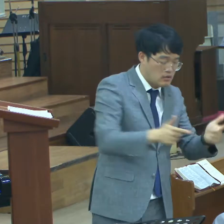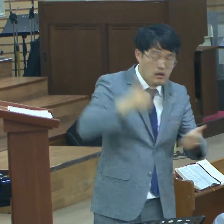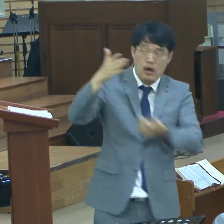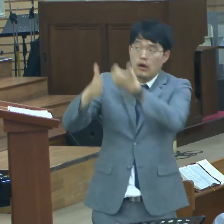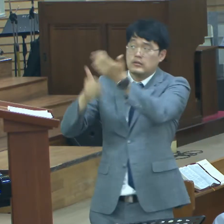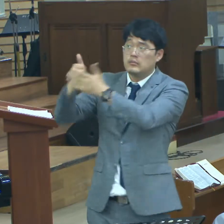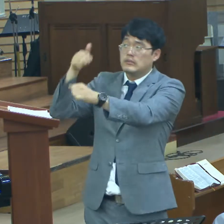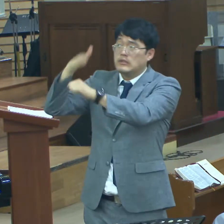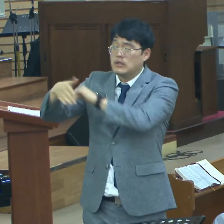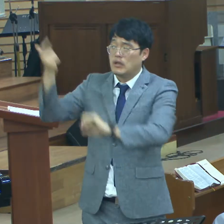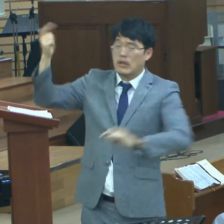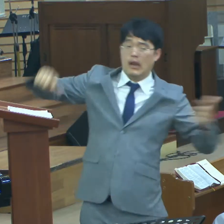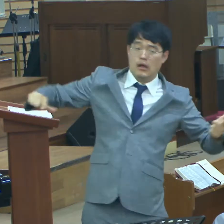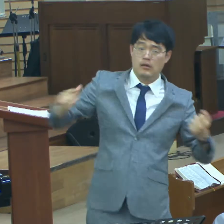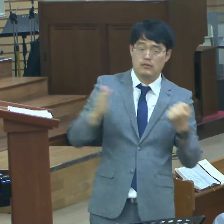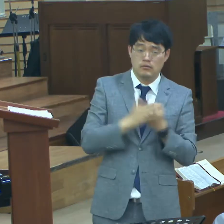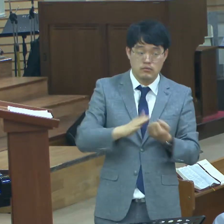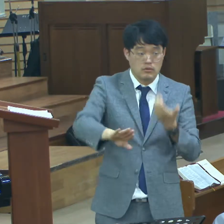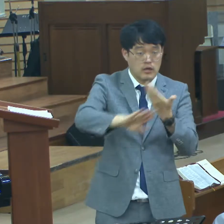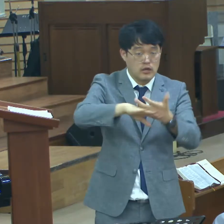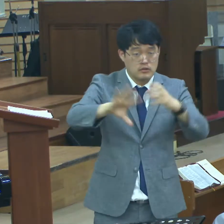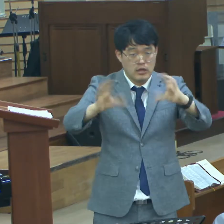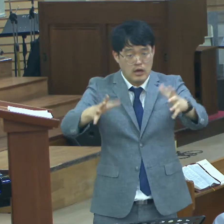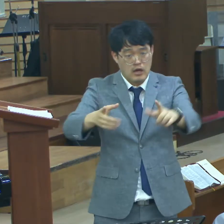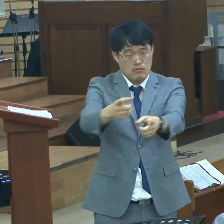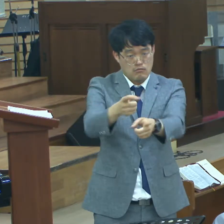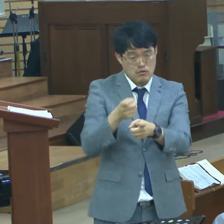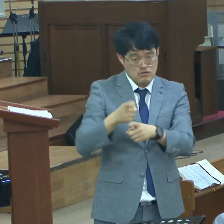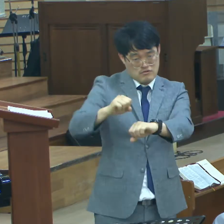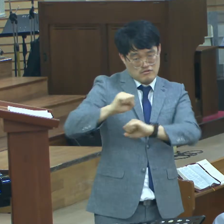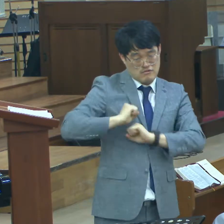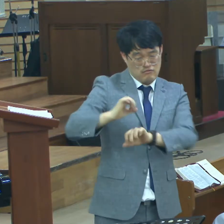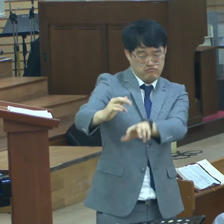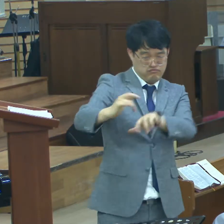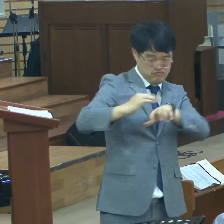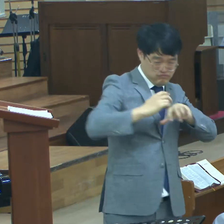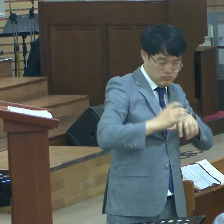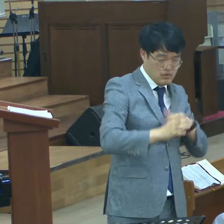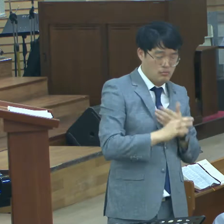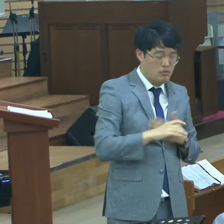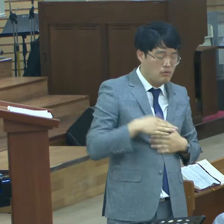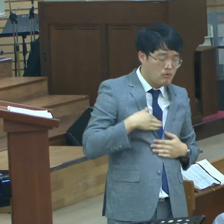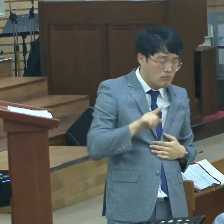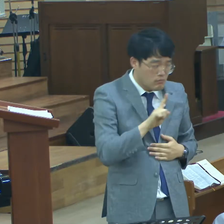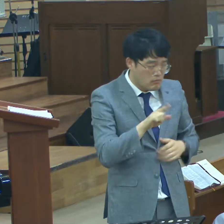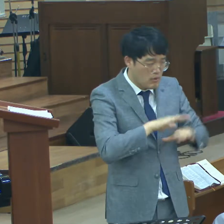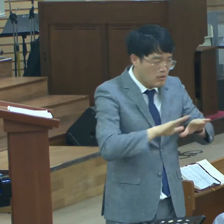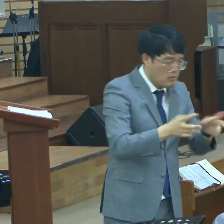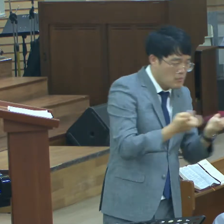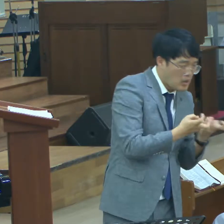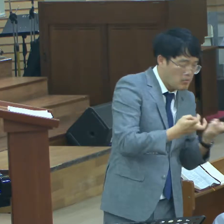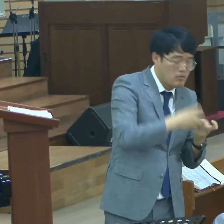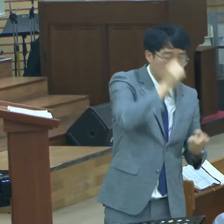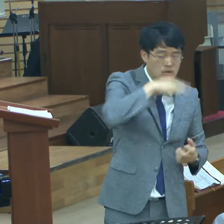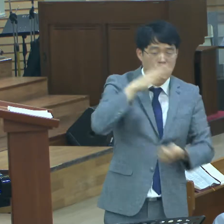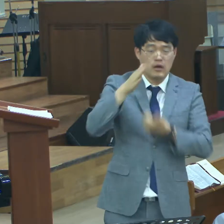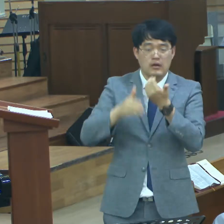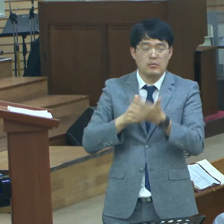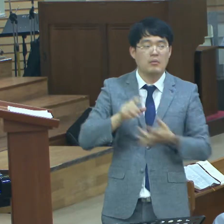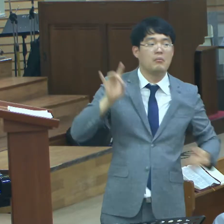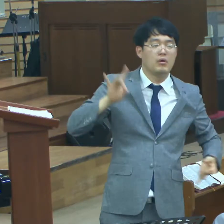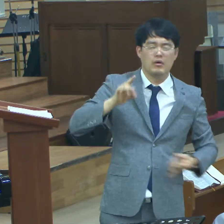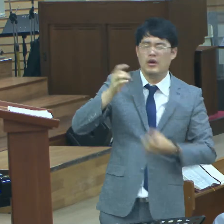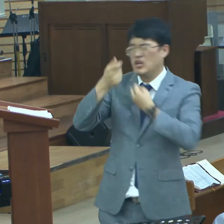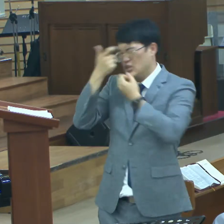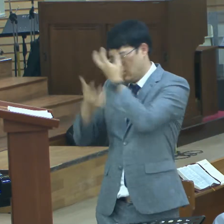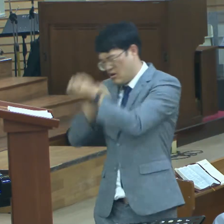아수르는 압박을 하는데 우리는 뭔가 대안을 찾아야 되는데 하나님께 계속 기도만 하고 있을 수 없다.